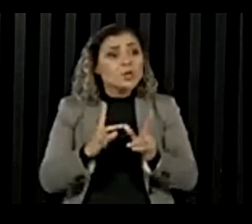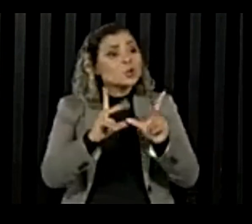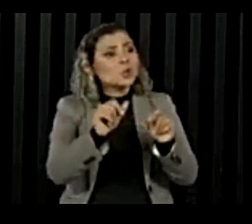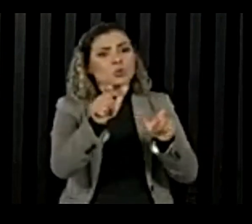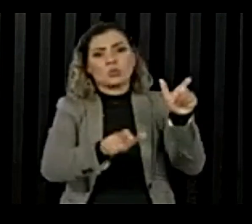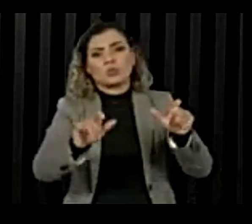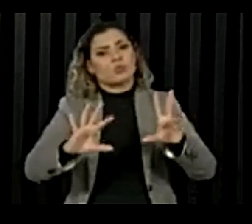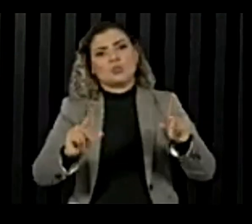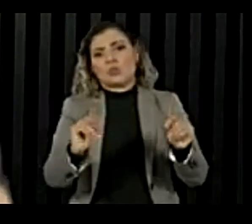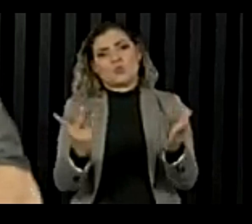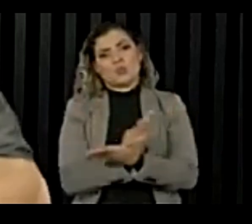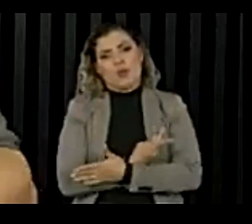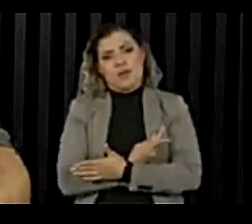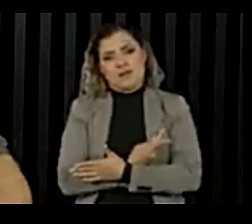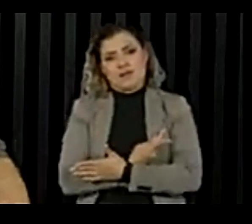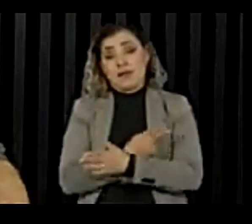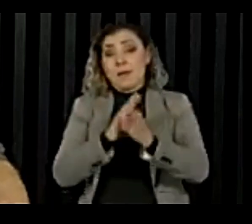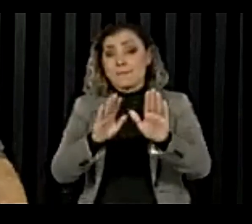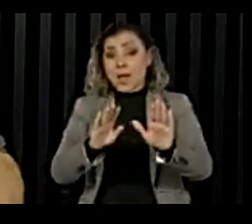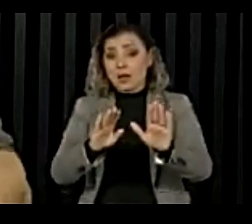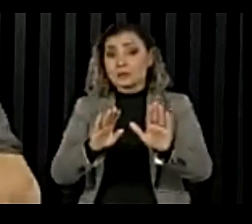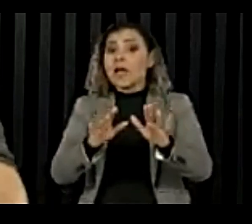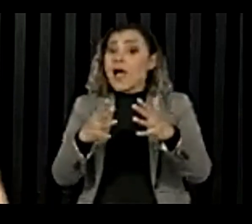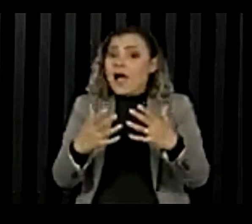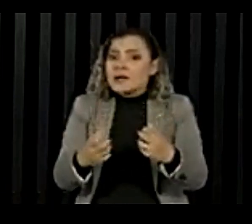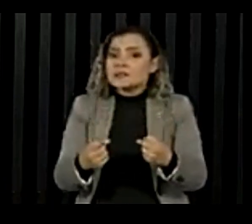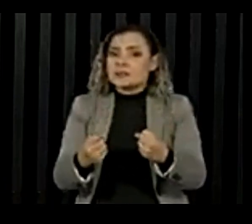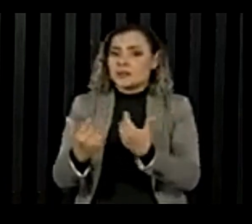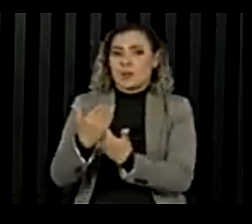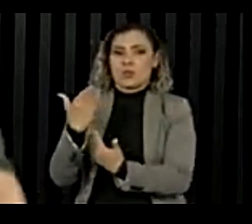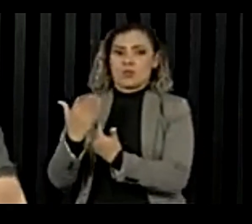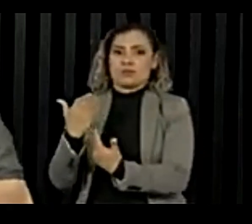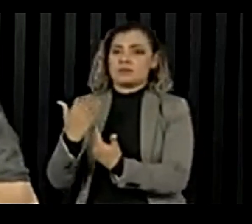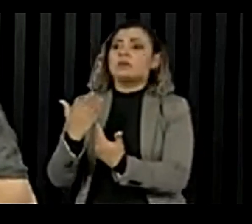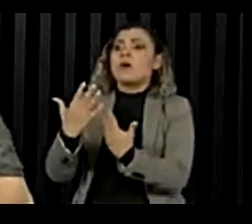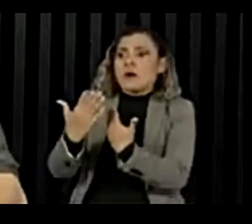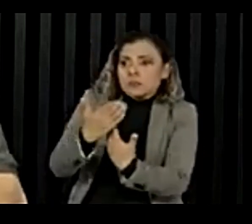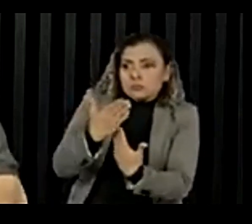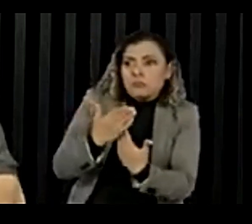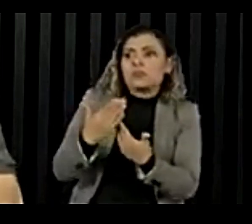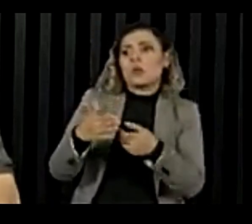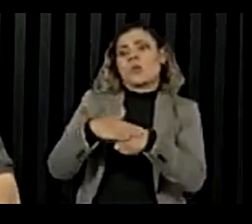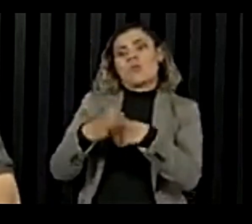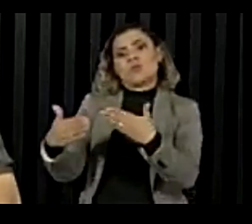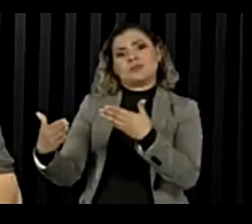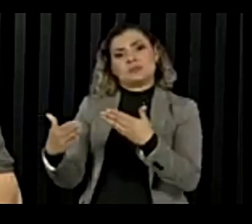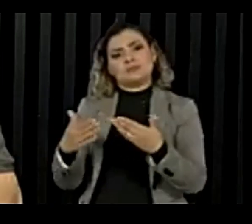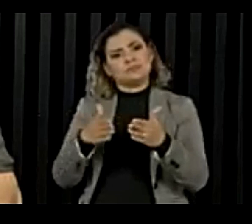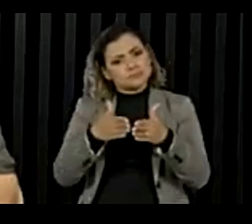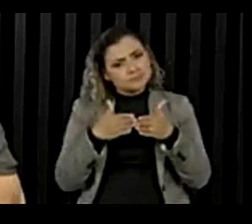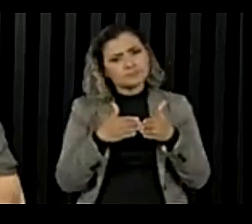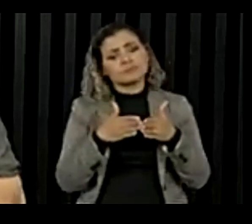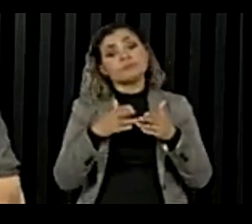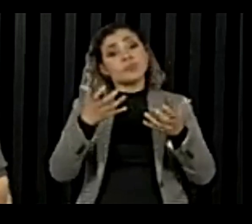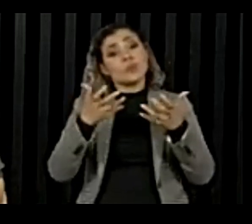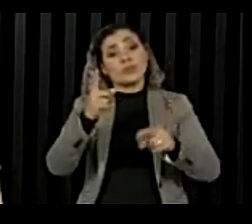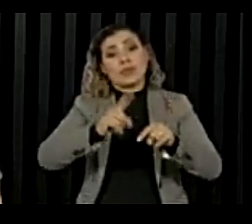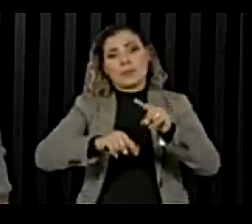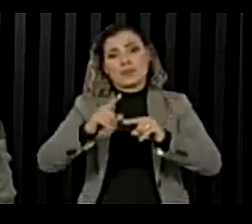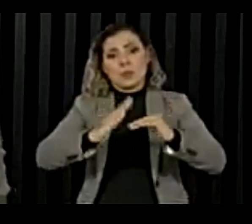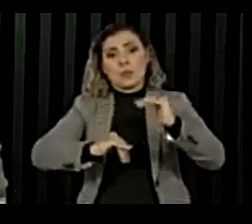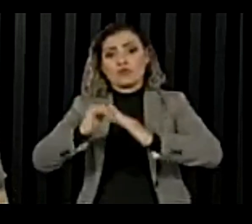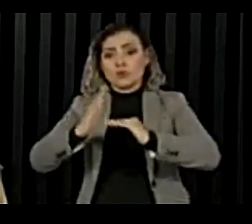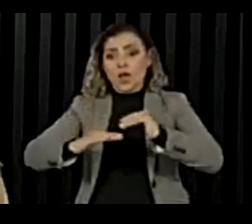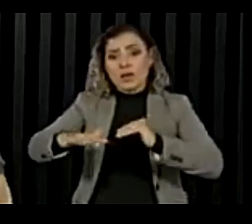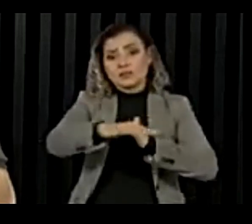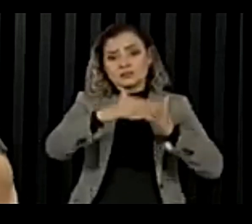continuar errando. Estar disposto a ouvir, estar disposto a conversar sobre o assunto. E eu queria muito ter material dos especialistas